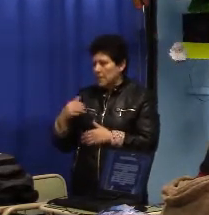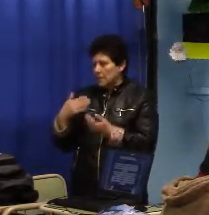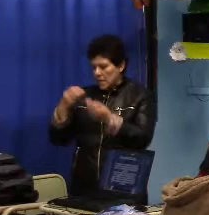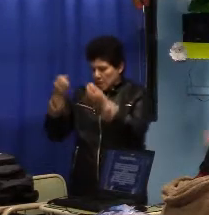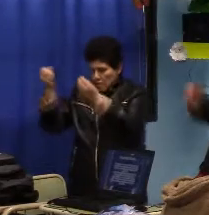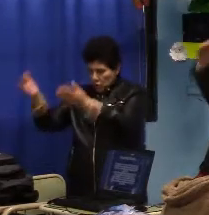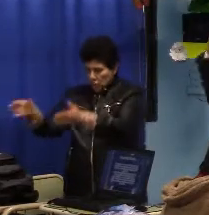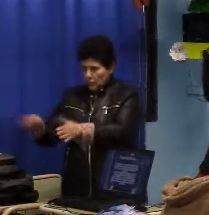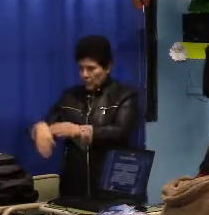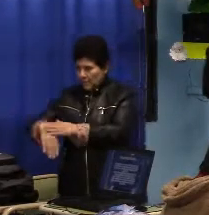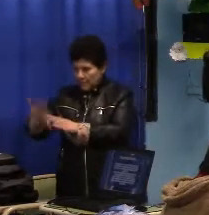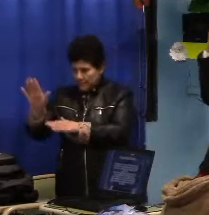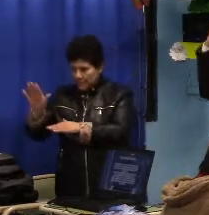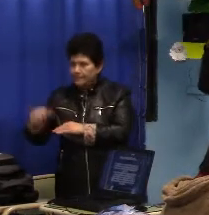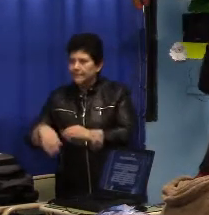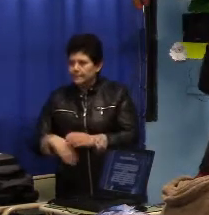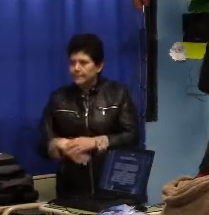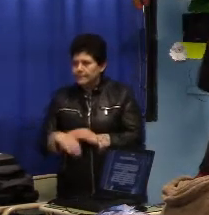15 más, ¿cómo?